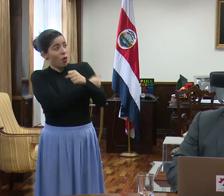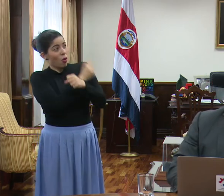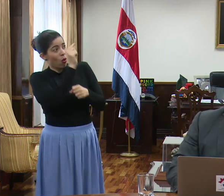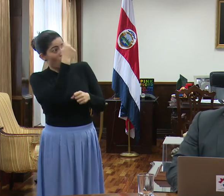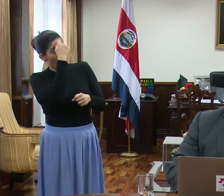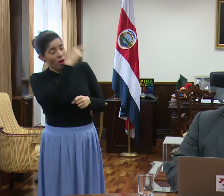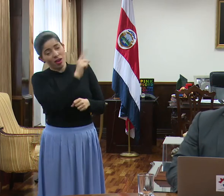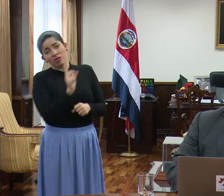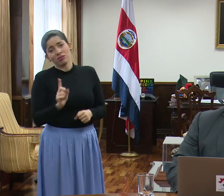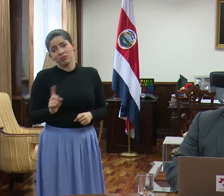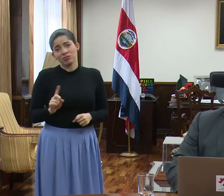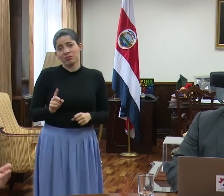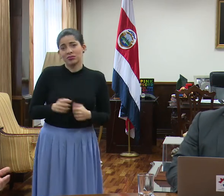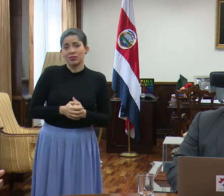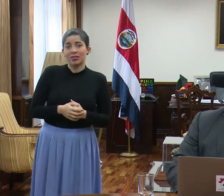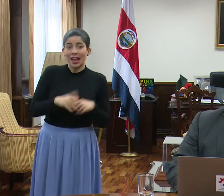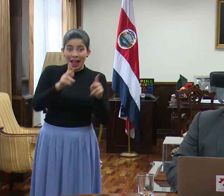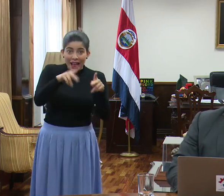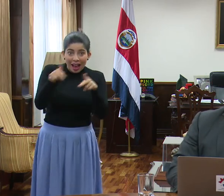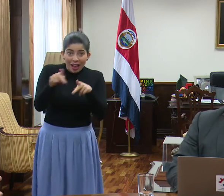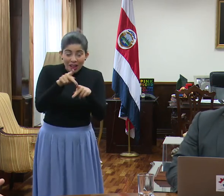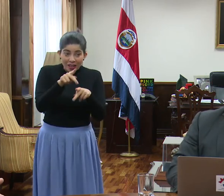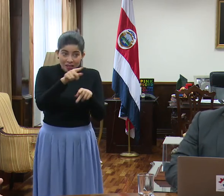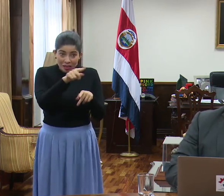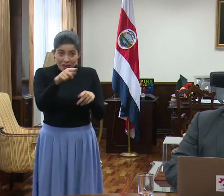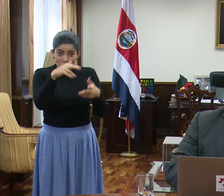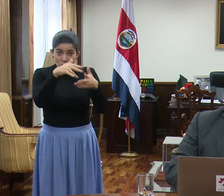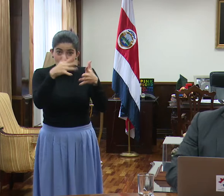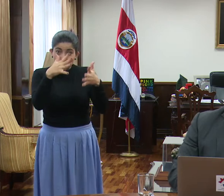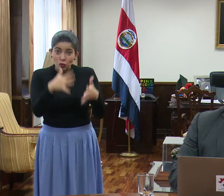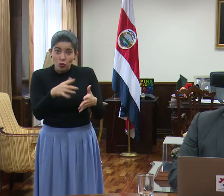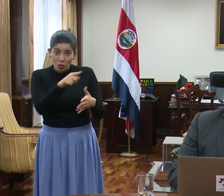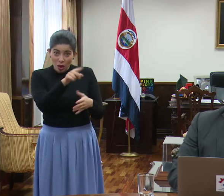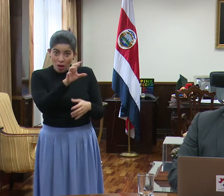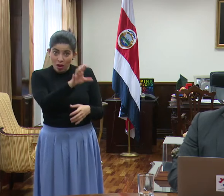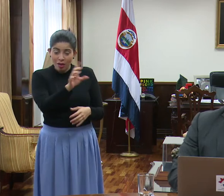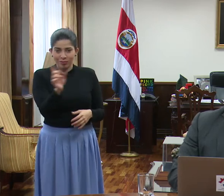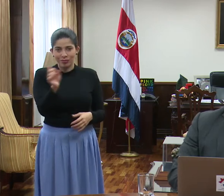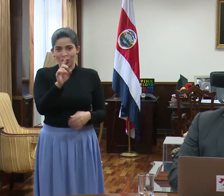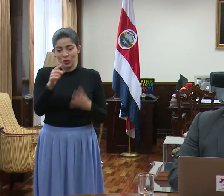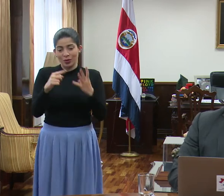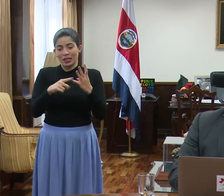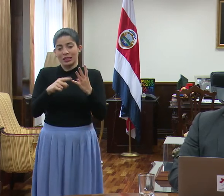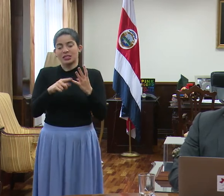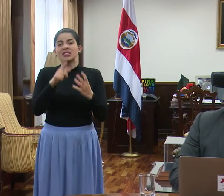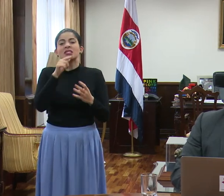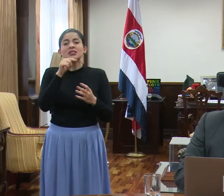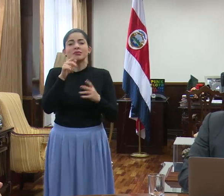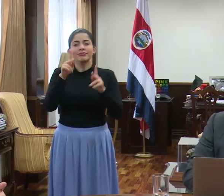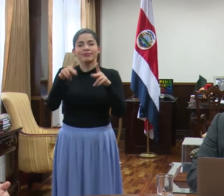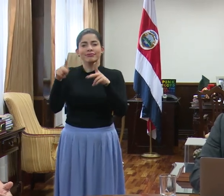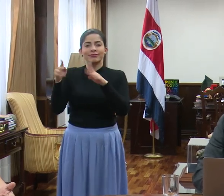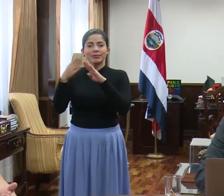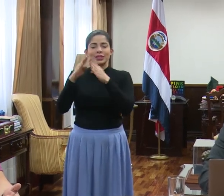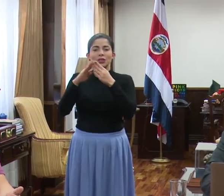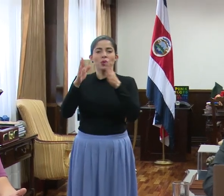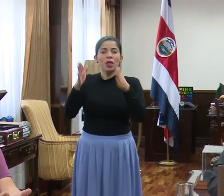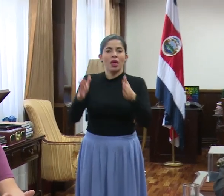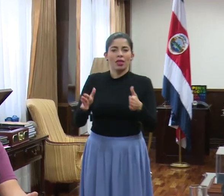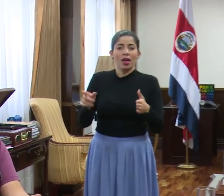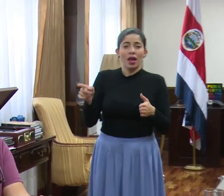gubernamentales, no es de la gente que ha estudiado un poquito esto, es del pueblo, de la ciudadanía.